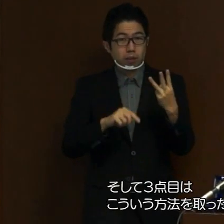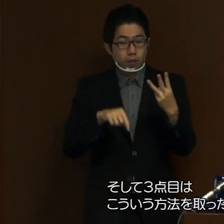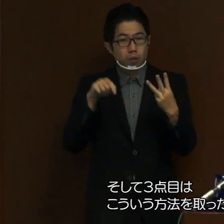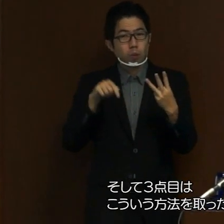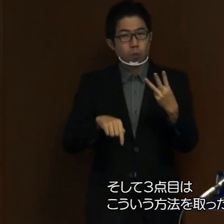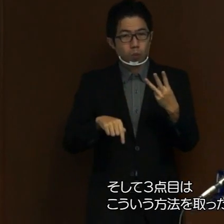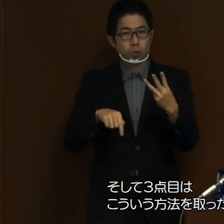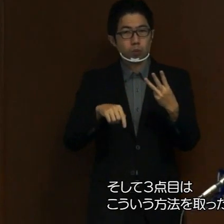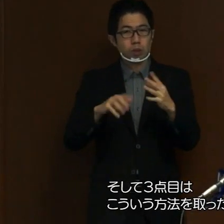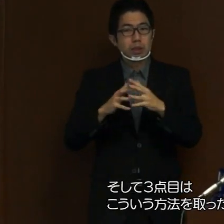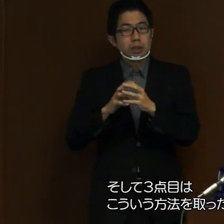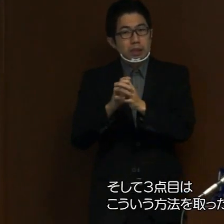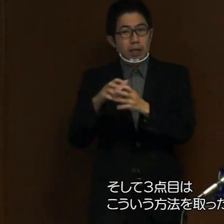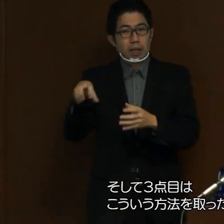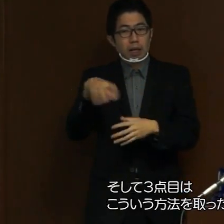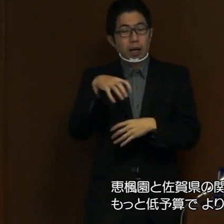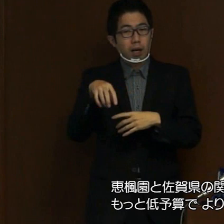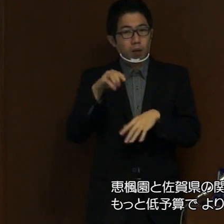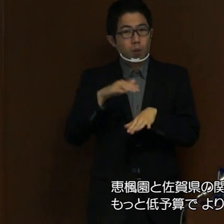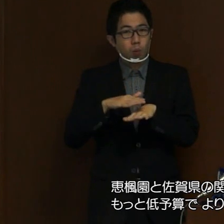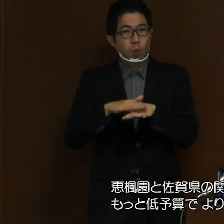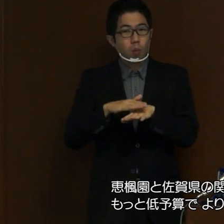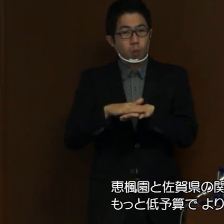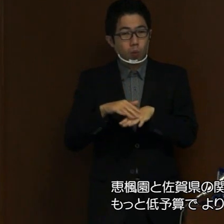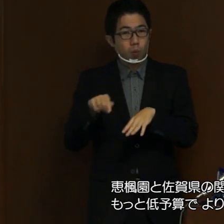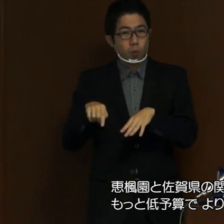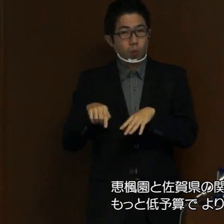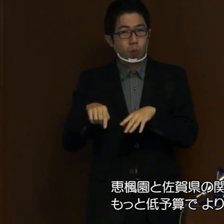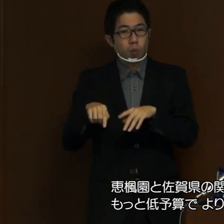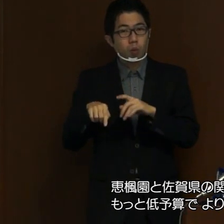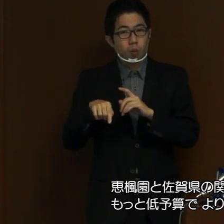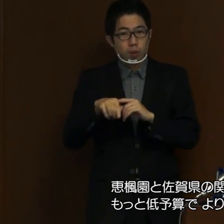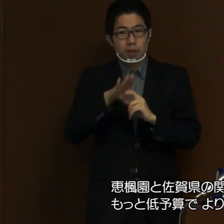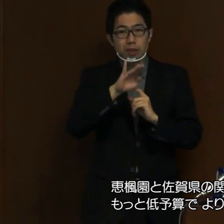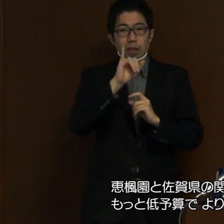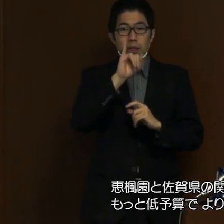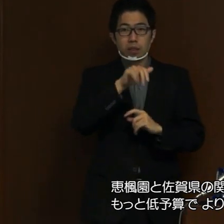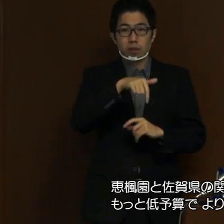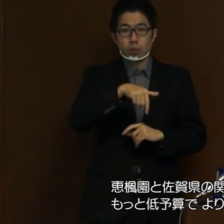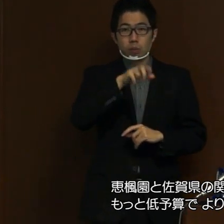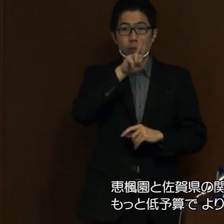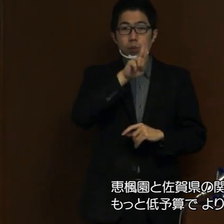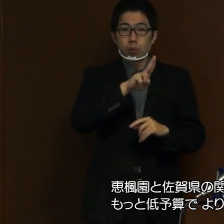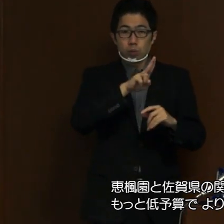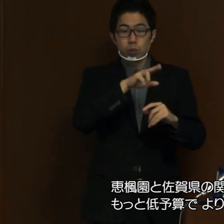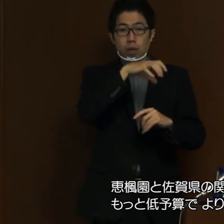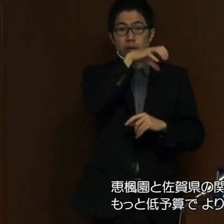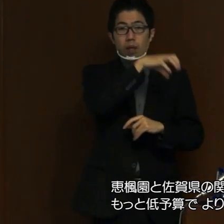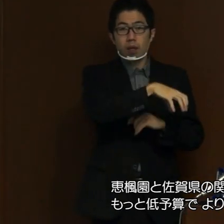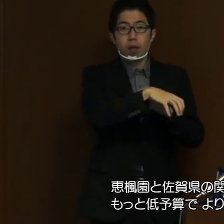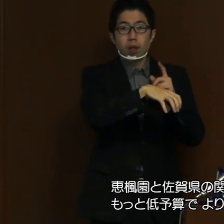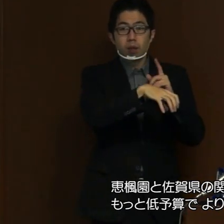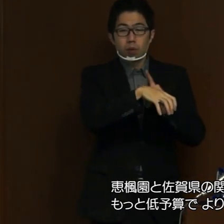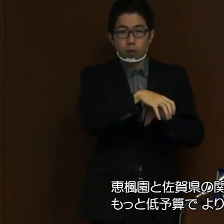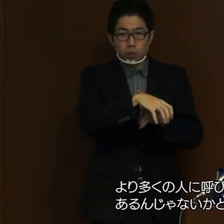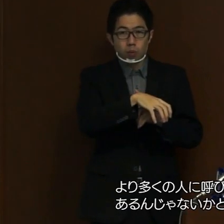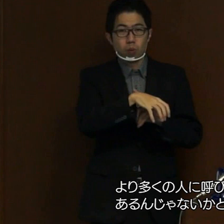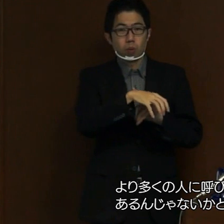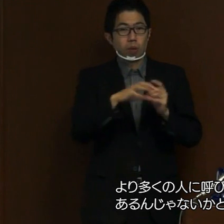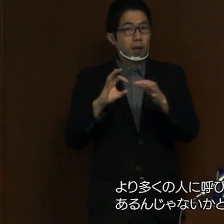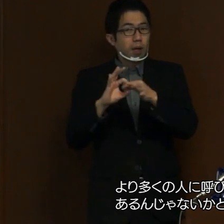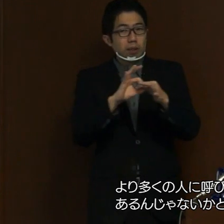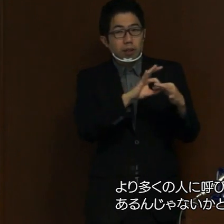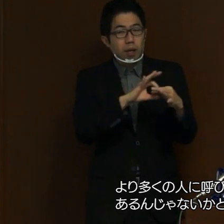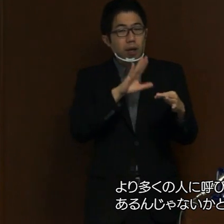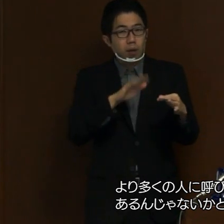方法を、取ったことについてです。経風園と佐賀県の関係は分かりますが、もっと低予算でより直接的により